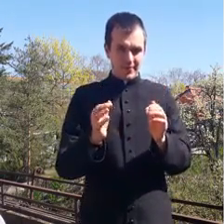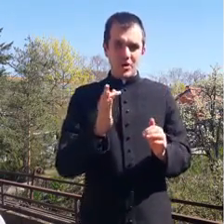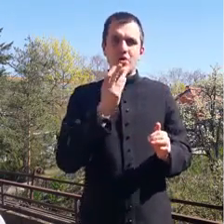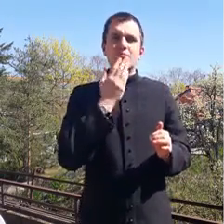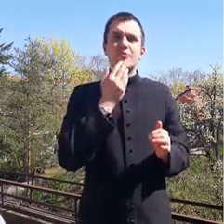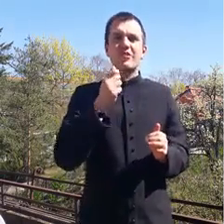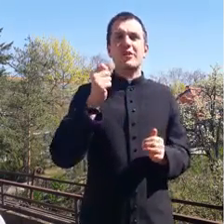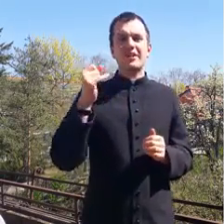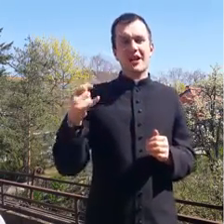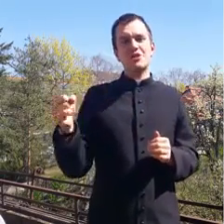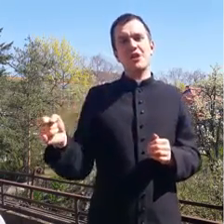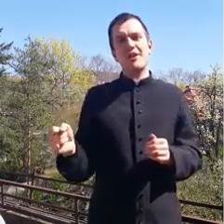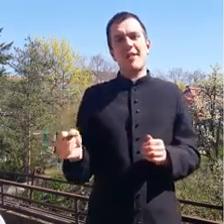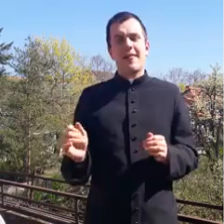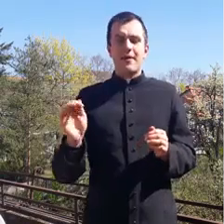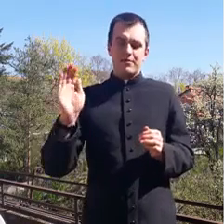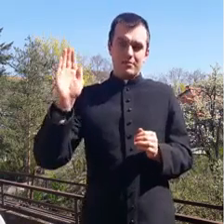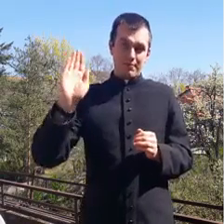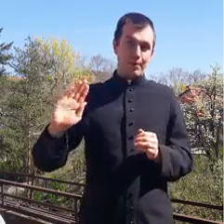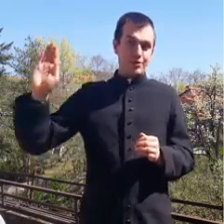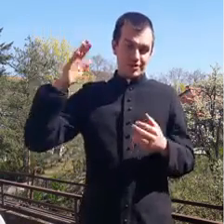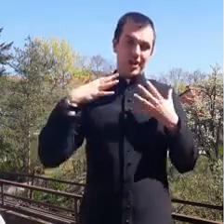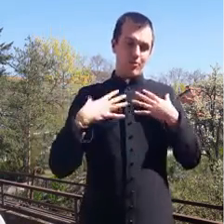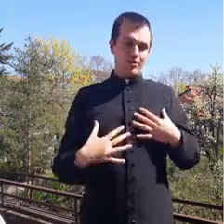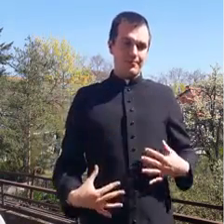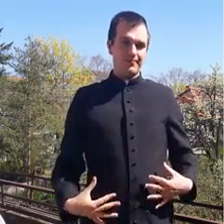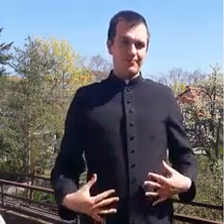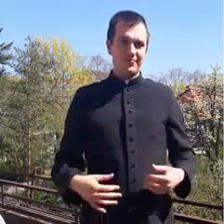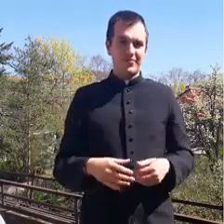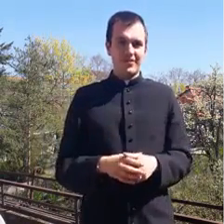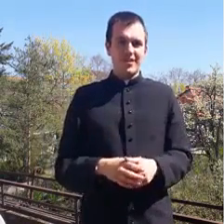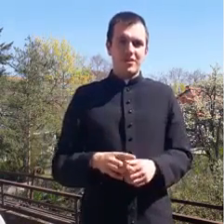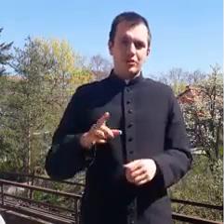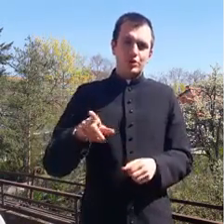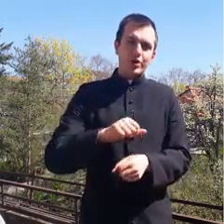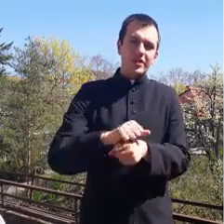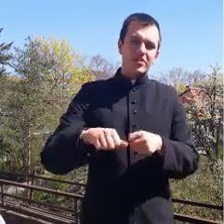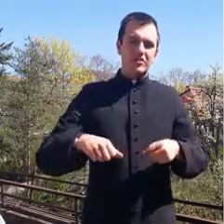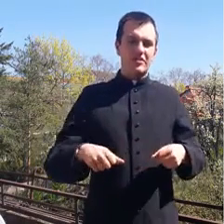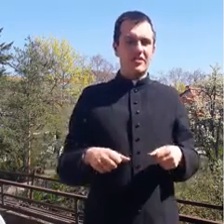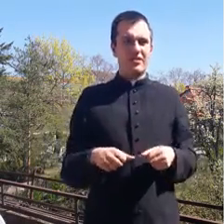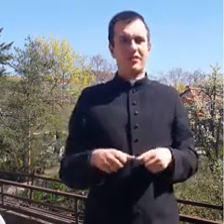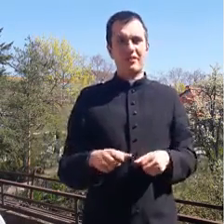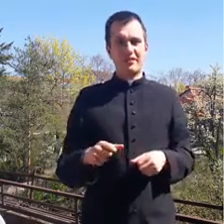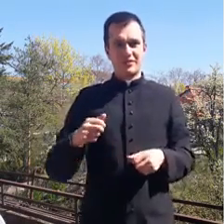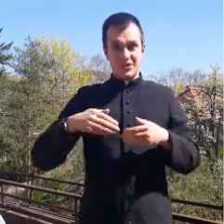mówimy inaczej boże ciało oto jest dzień